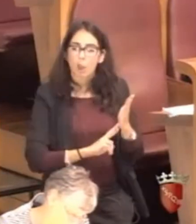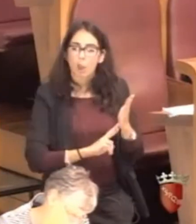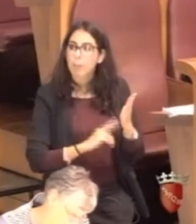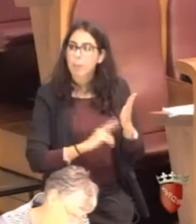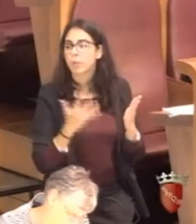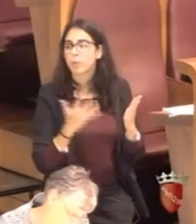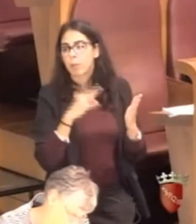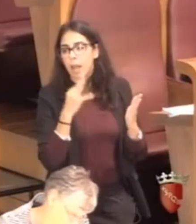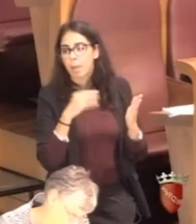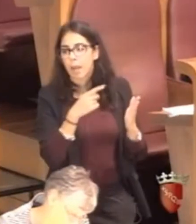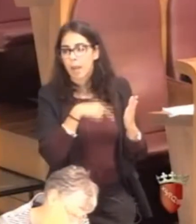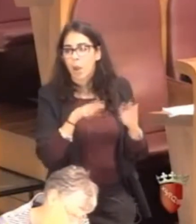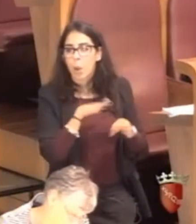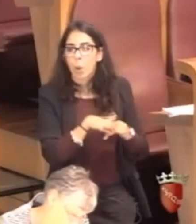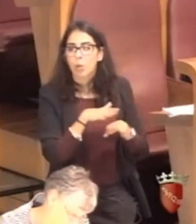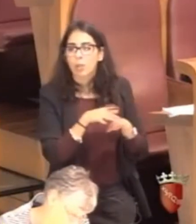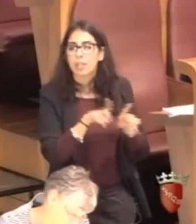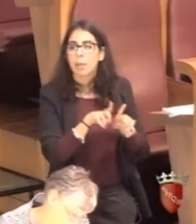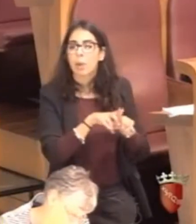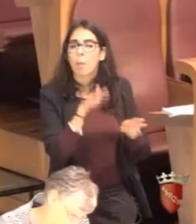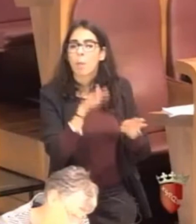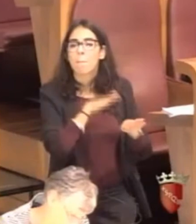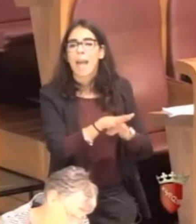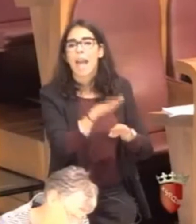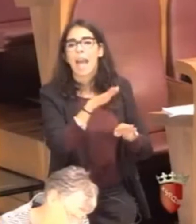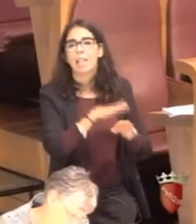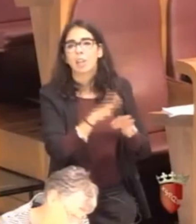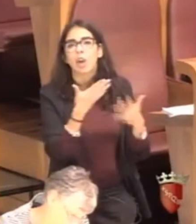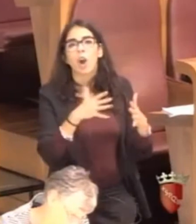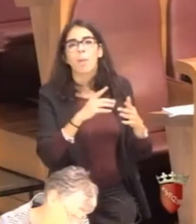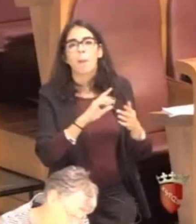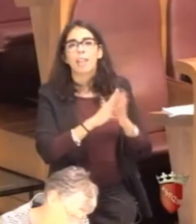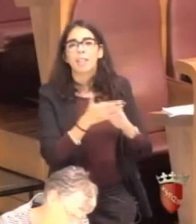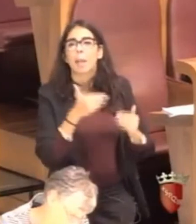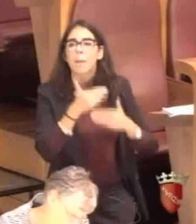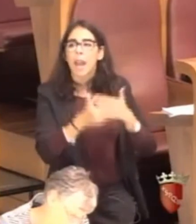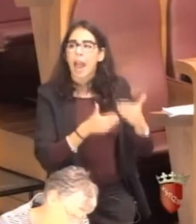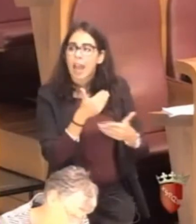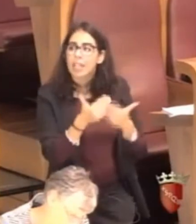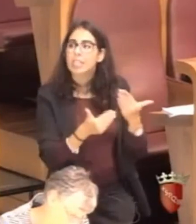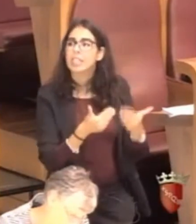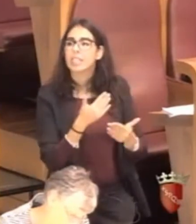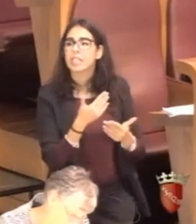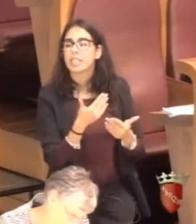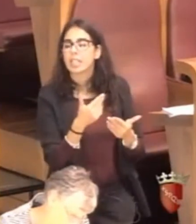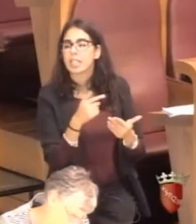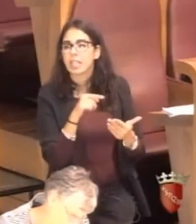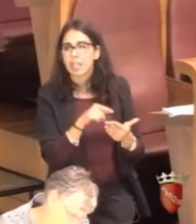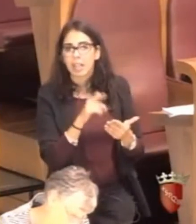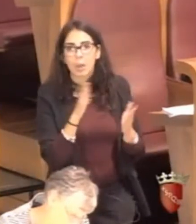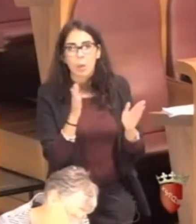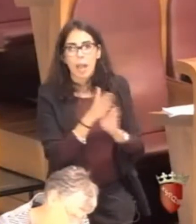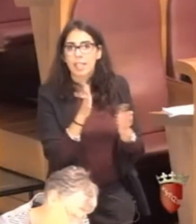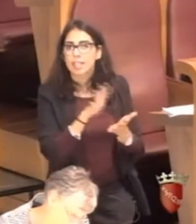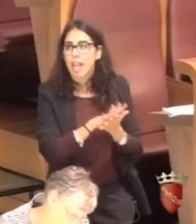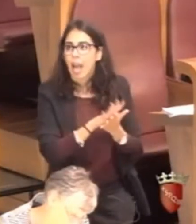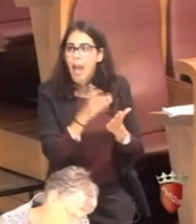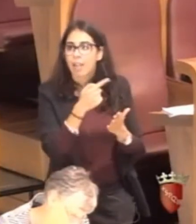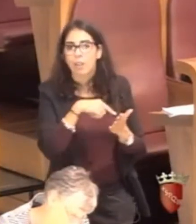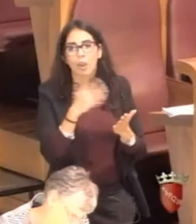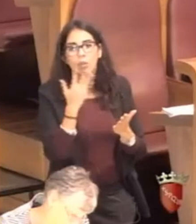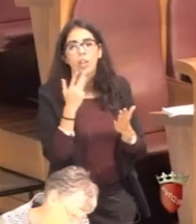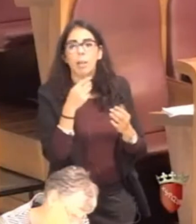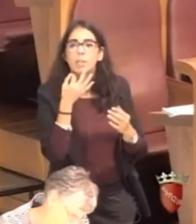utilizziamo come metodo, ormai è diventata una prassi su tutti gli atti che tendiamo a condividere proprio in commissione,